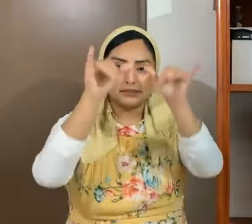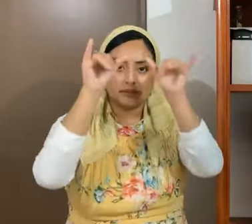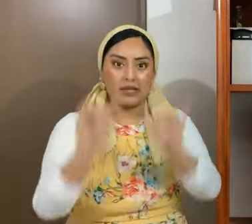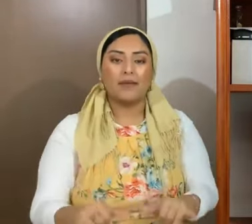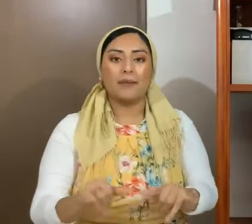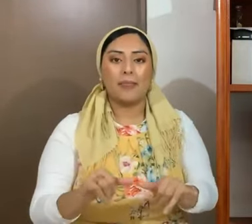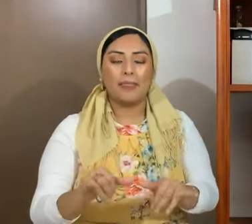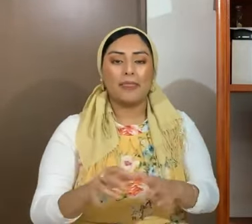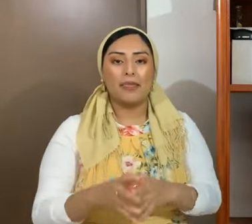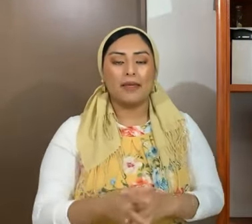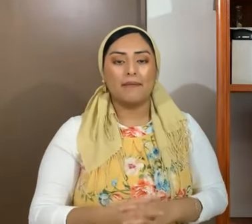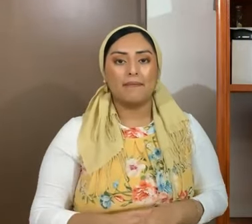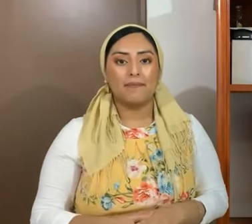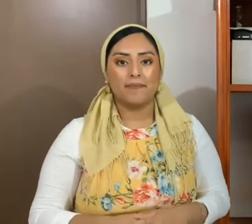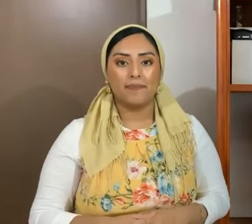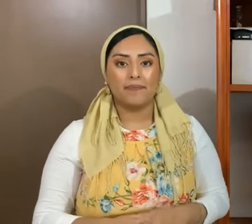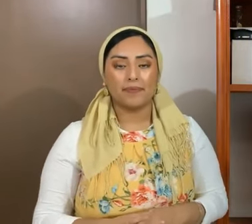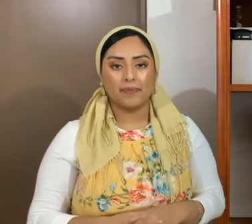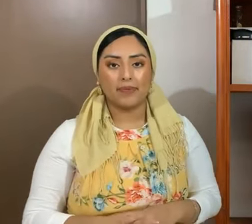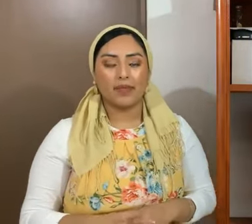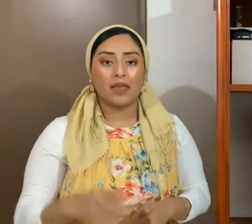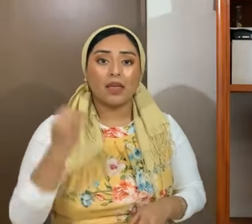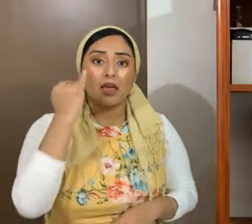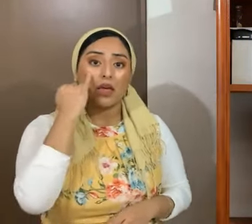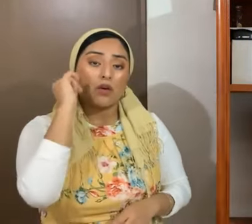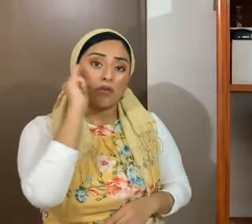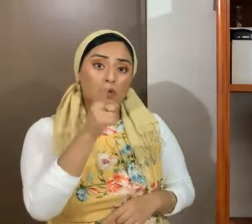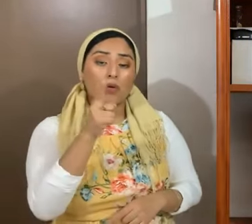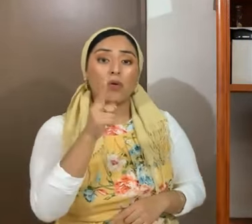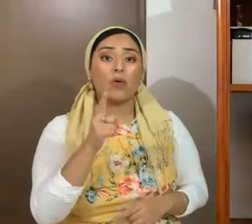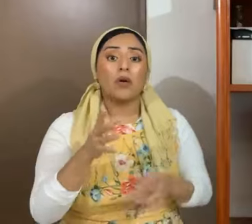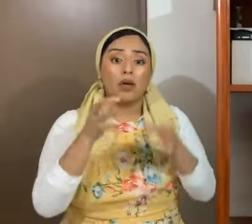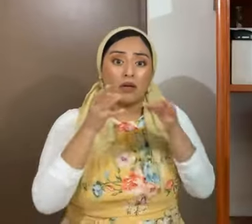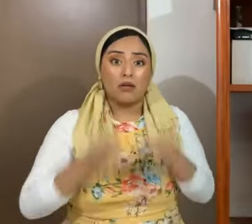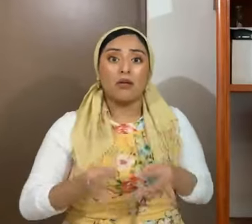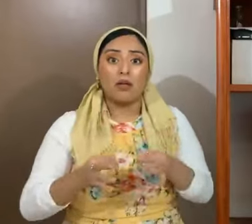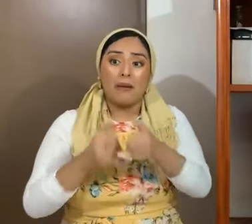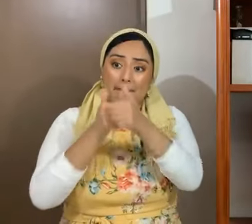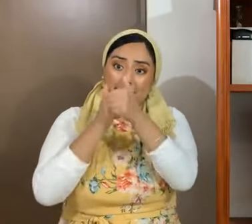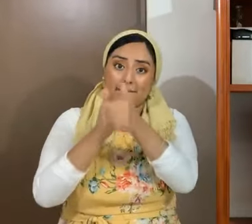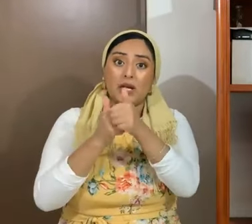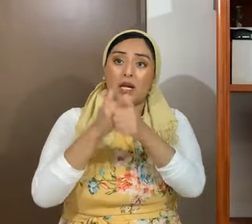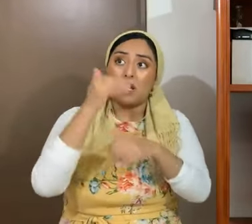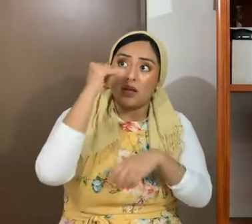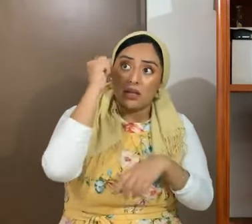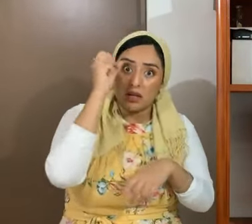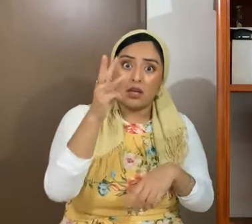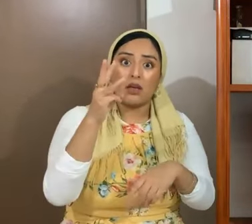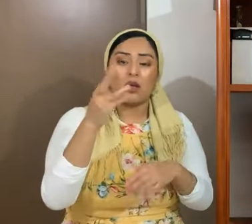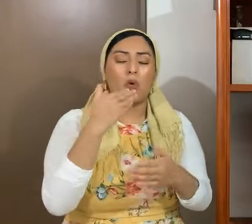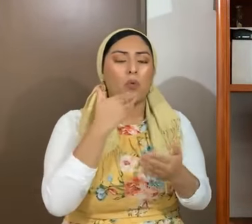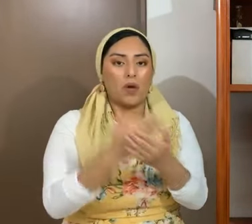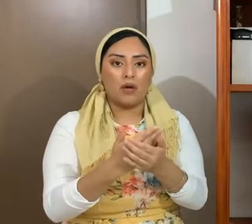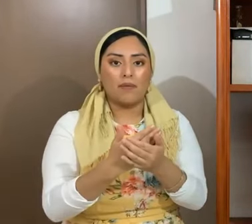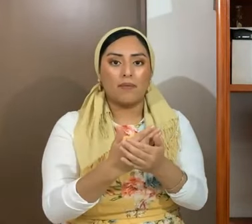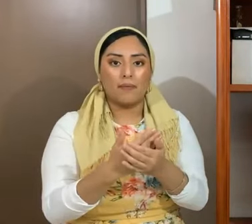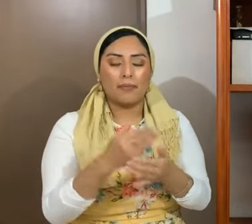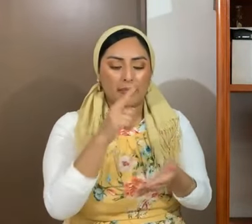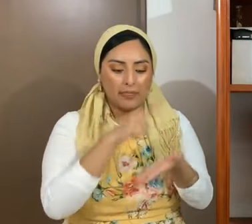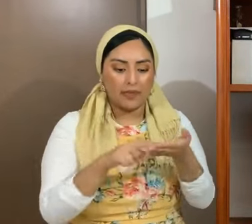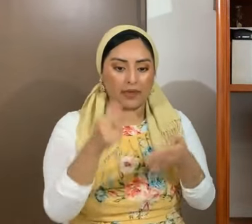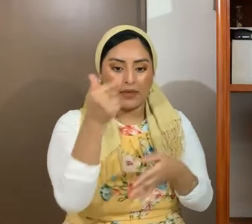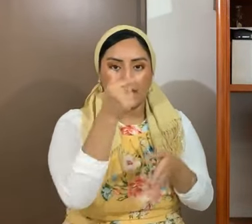Jod. Es así. Ahora, si tú decides seguir adelante y seguir a Yahshua, esto es bien interesante. Vamos a